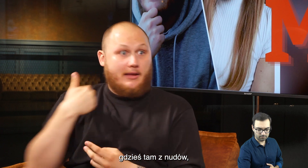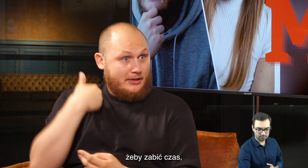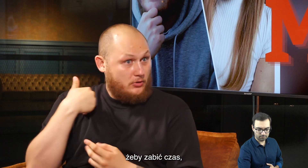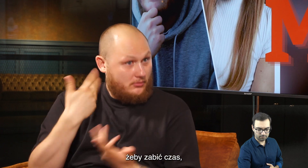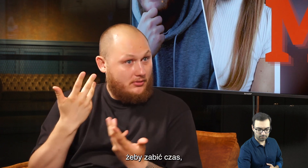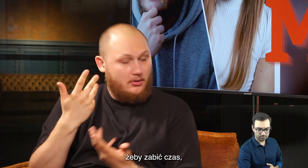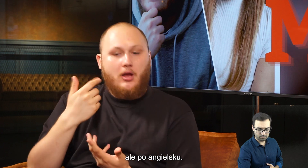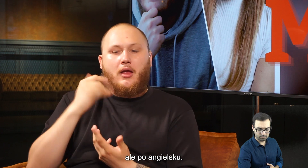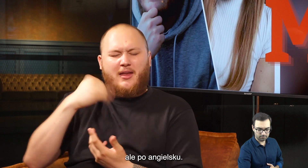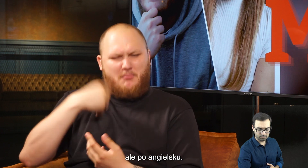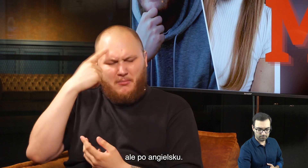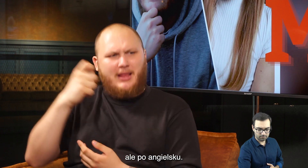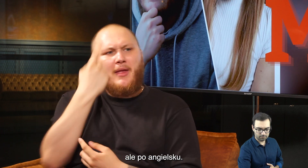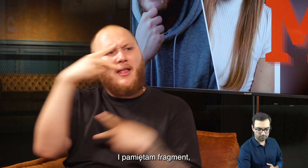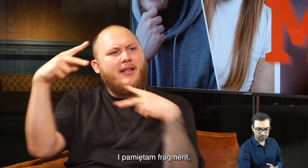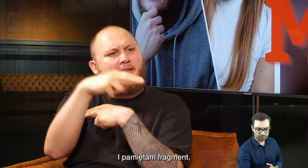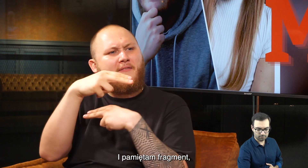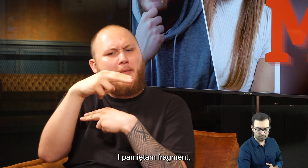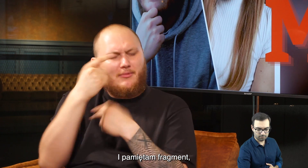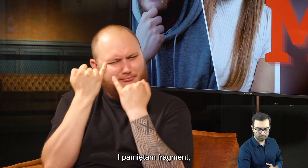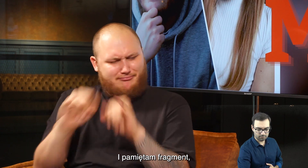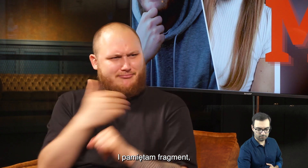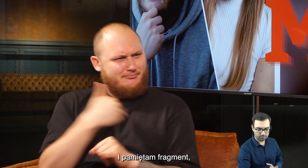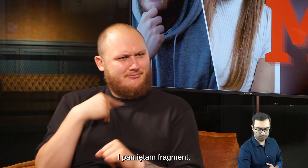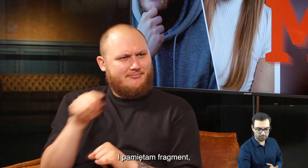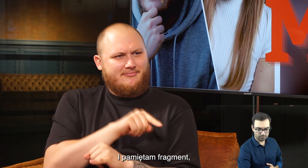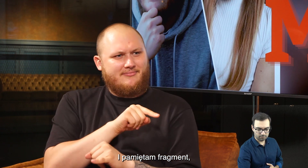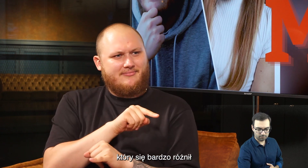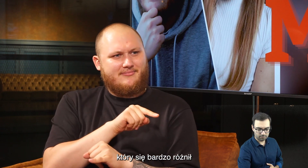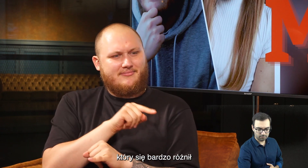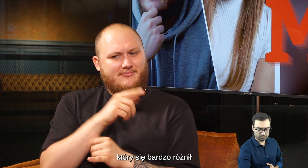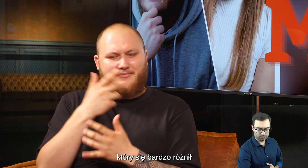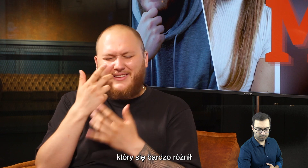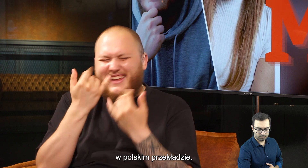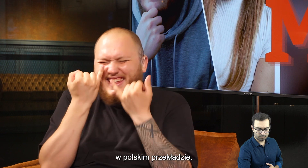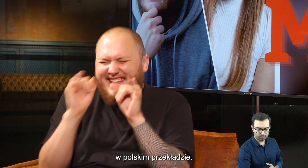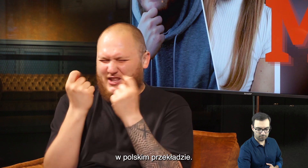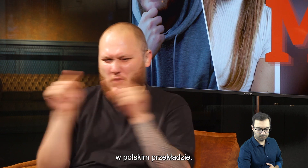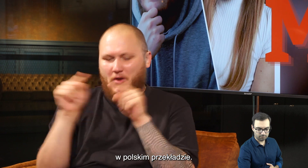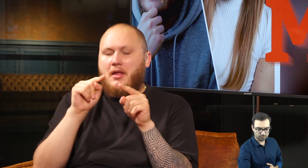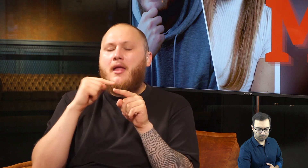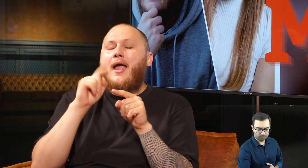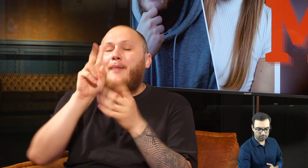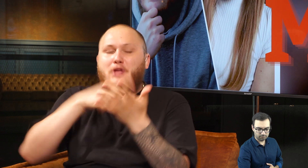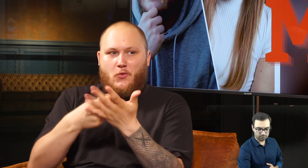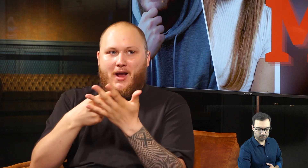z nudów, żeby zabić czas, ale po angielsku. I pamiętam fragment, który się strasznie różnił w polskim